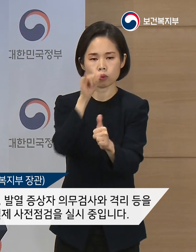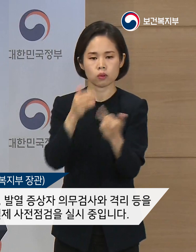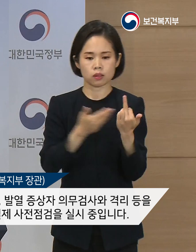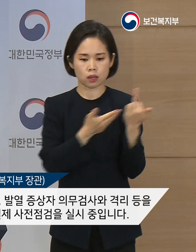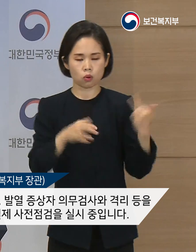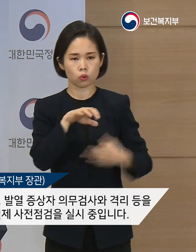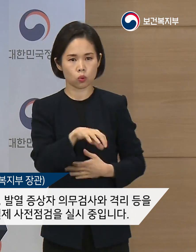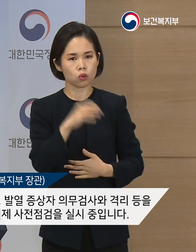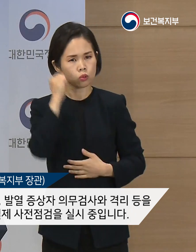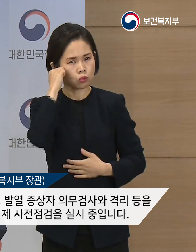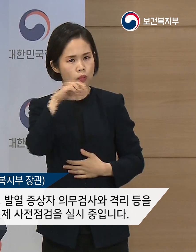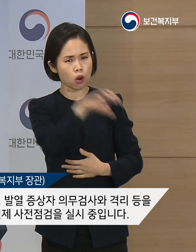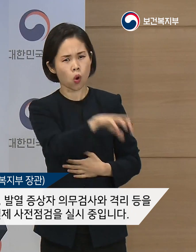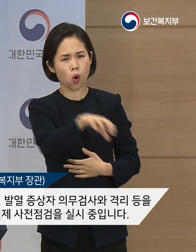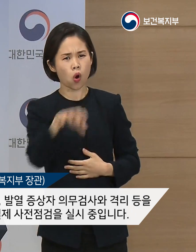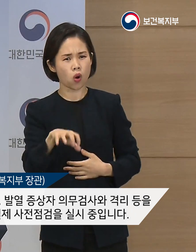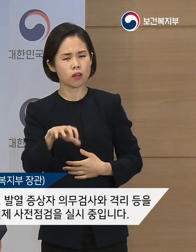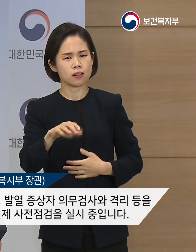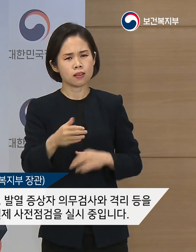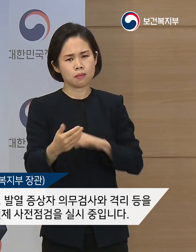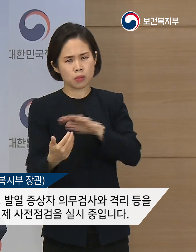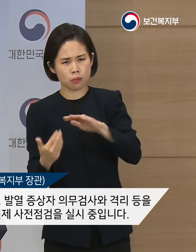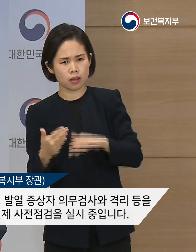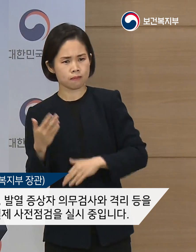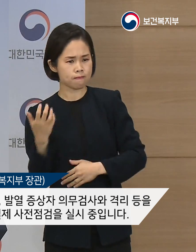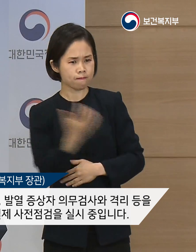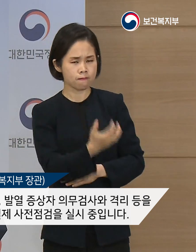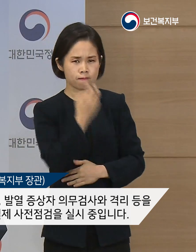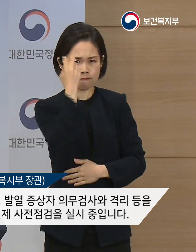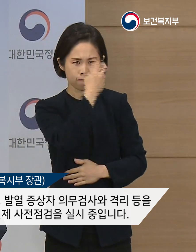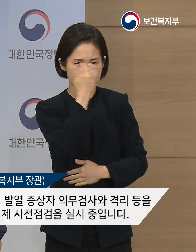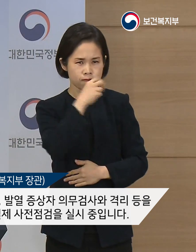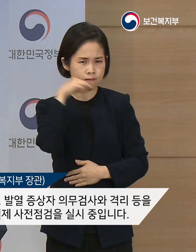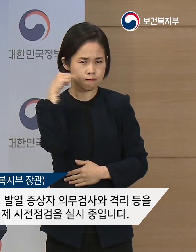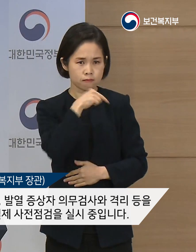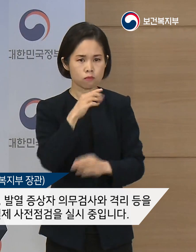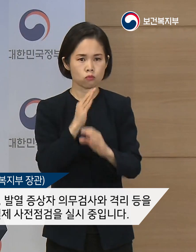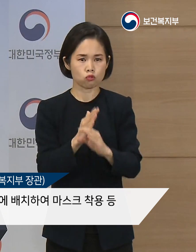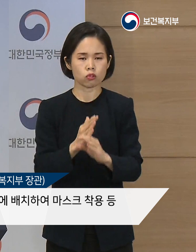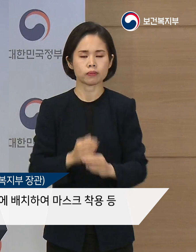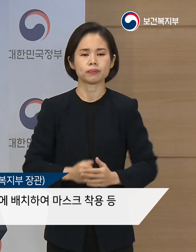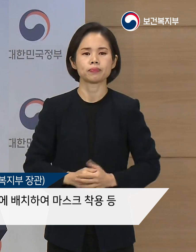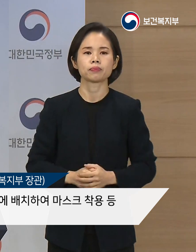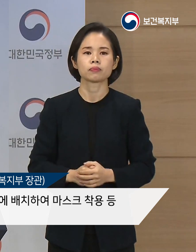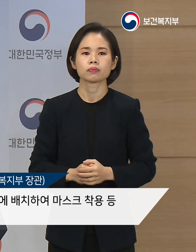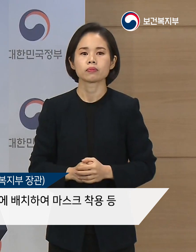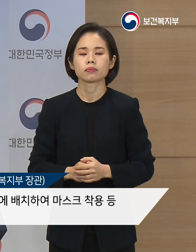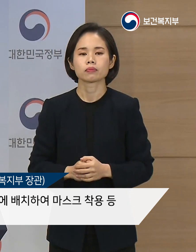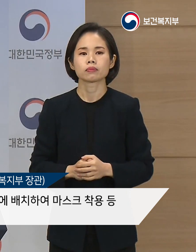강원도는 숙박시설에 대한 일제 사전 점검을 실시 중입니다.